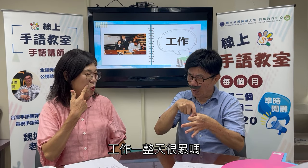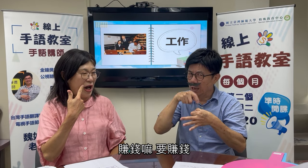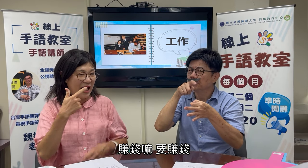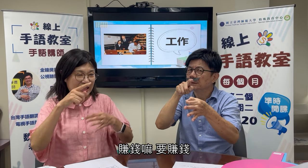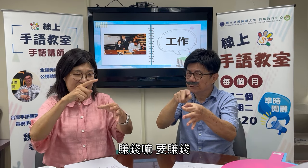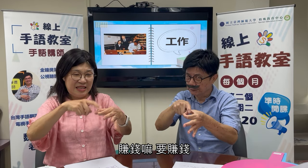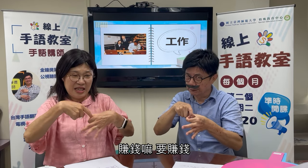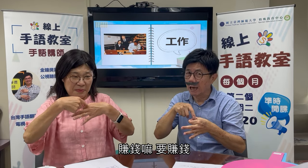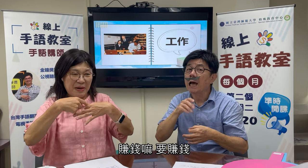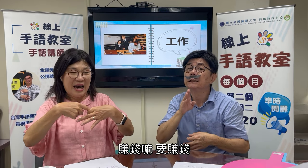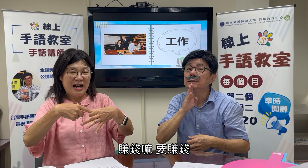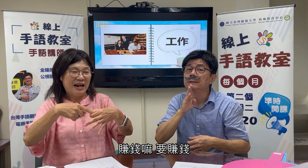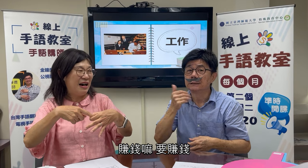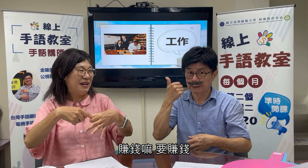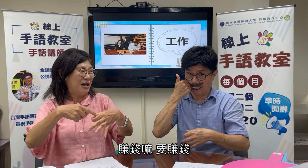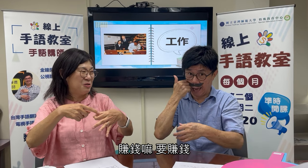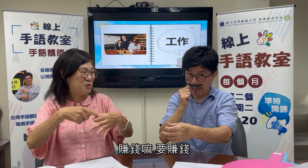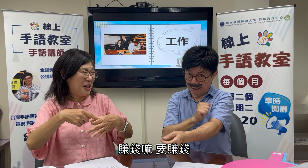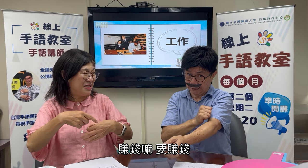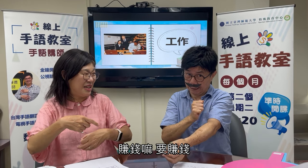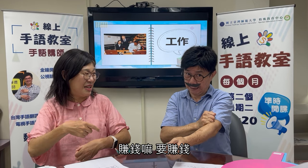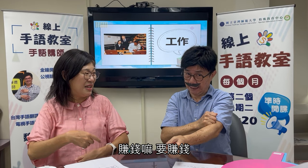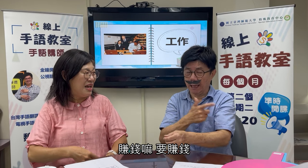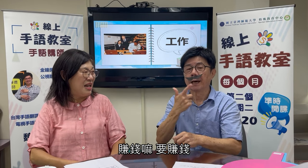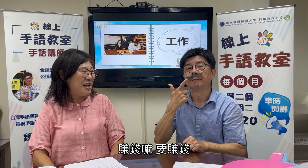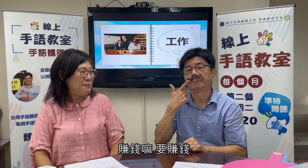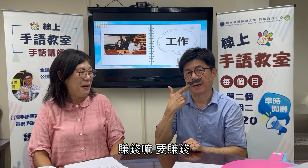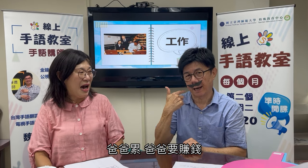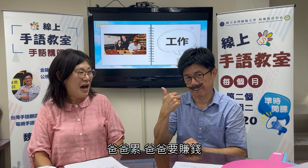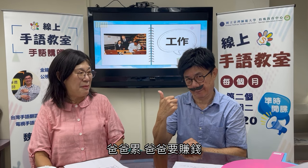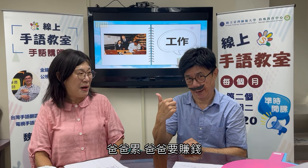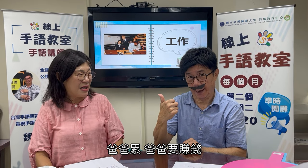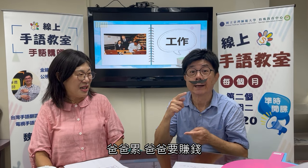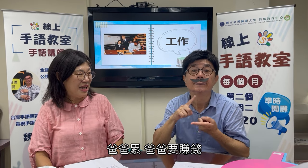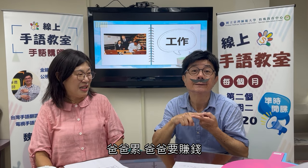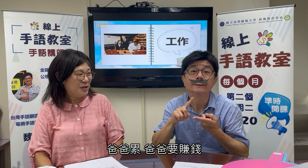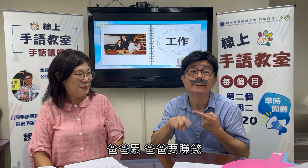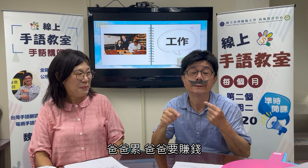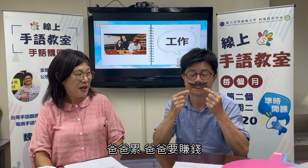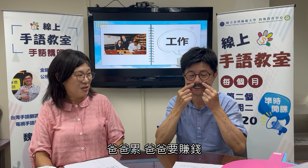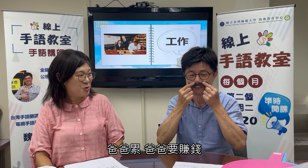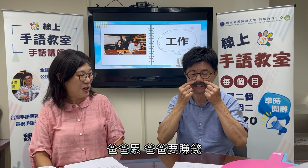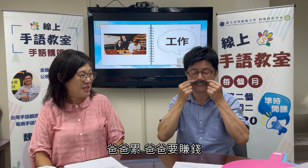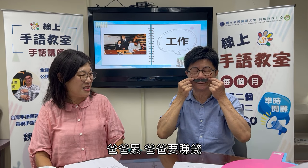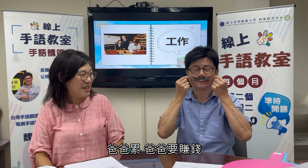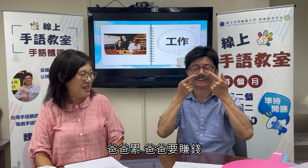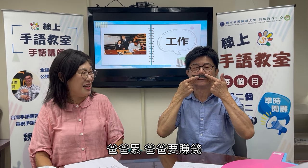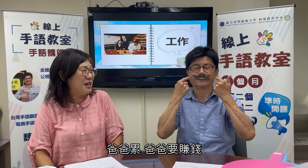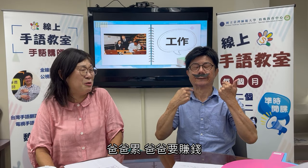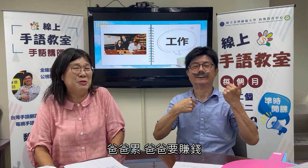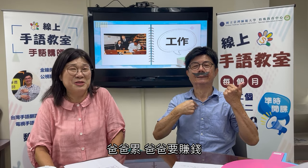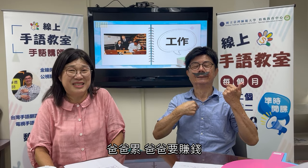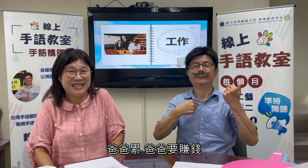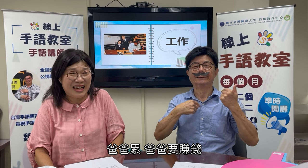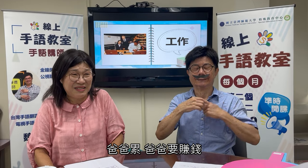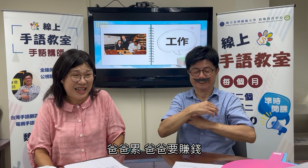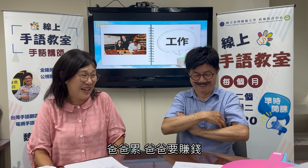赚钱嘛，要赚钱。爸爸累，爸爸要赚钱，肚子要粘